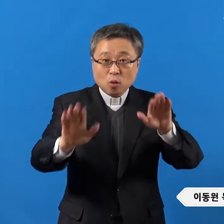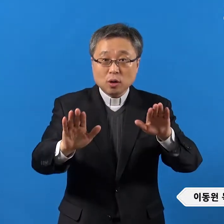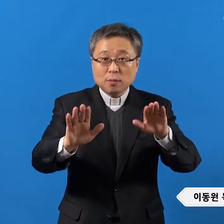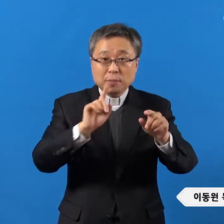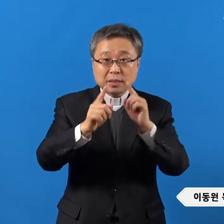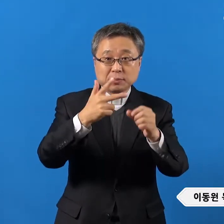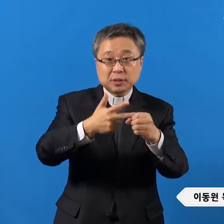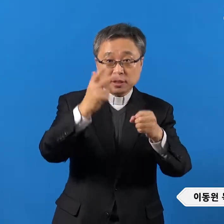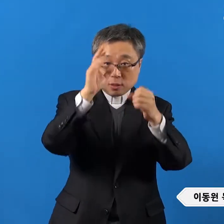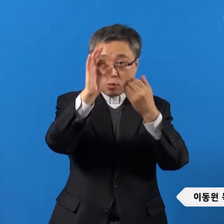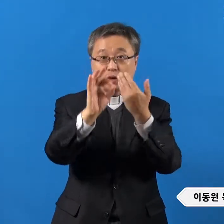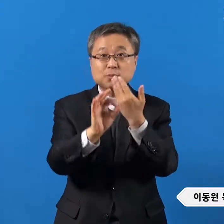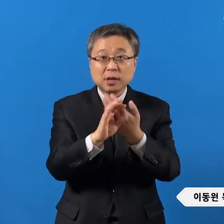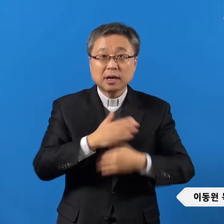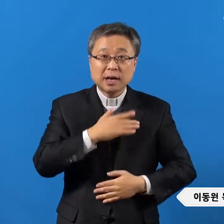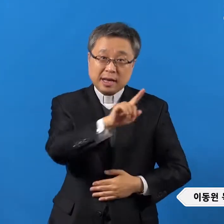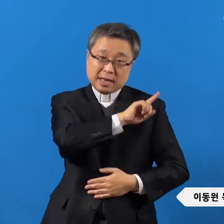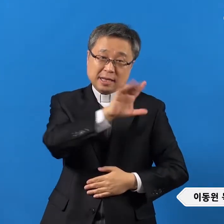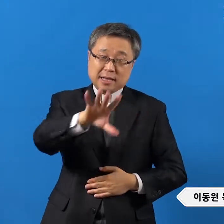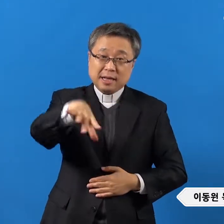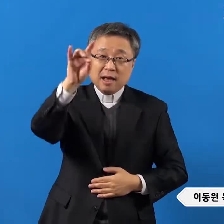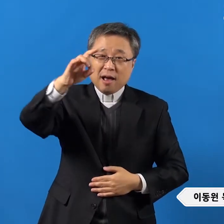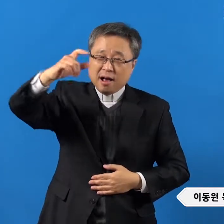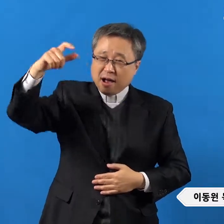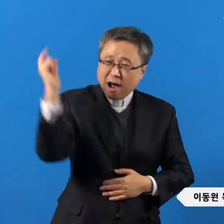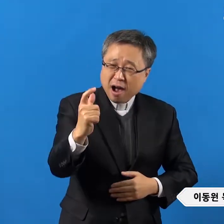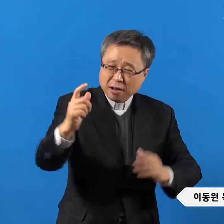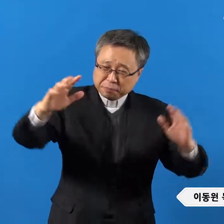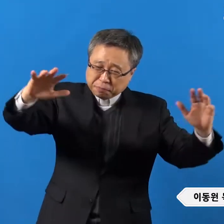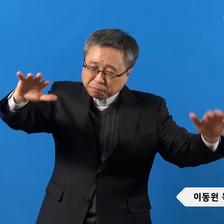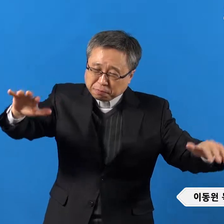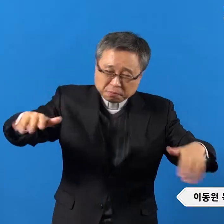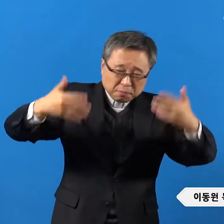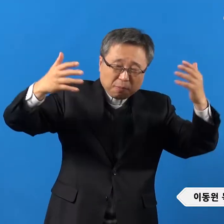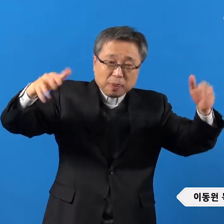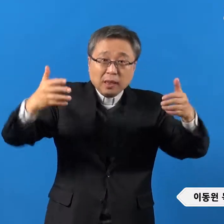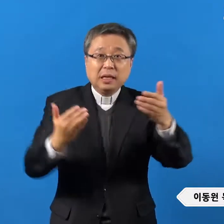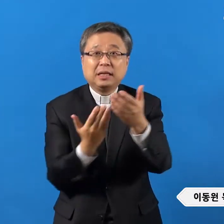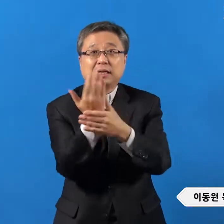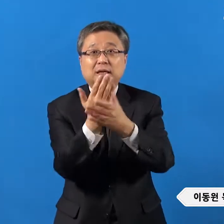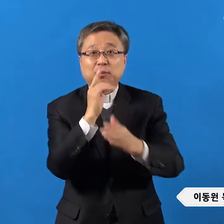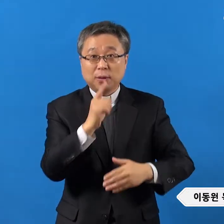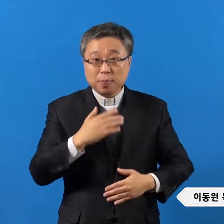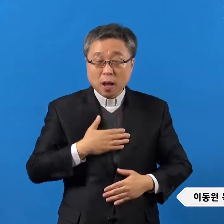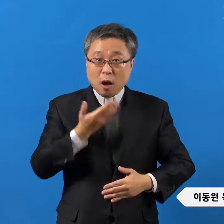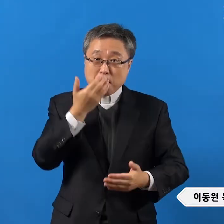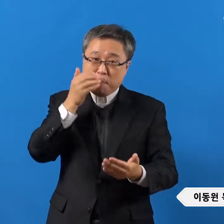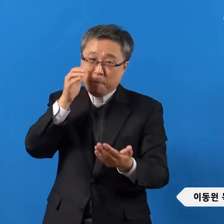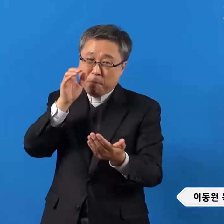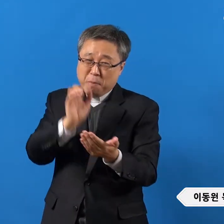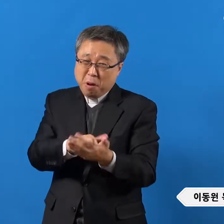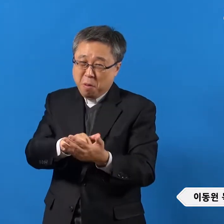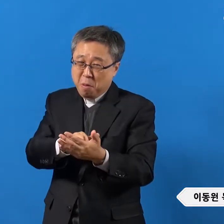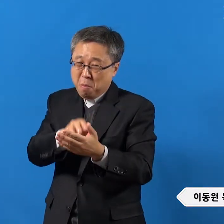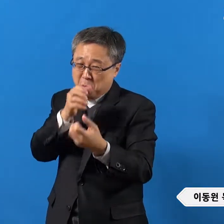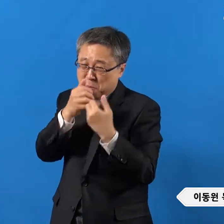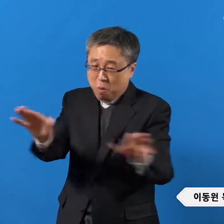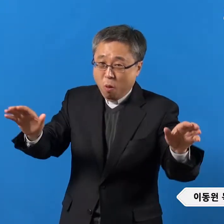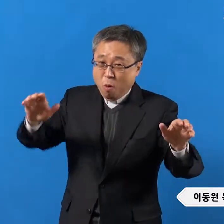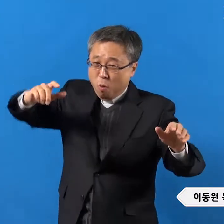보시면 제일 먼저 강한 바람이 일어났다 이렇게 말합니다. 바윗돌을 꿰뚫는 강력한 바람이